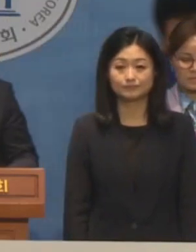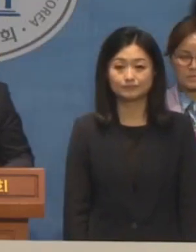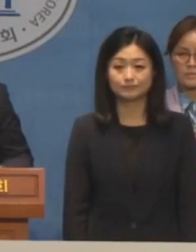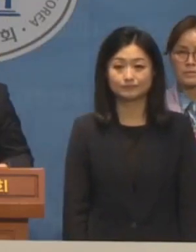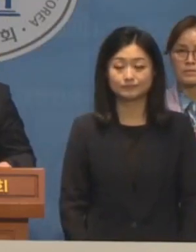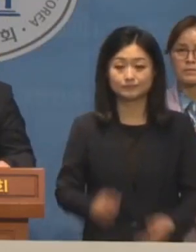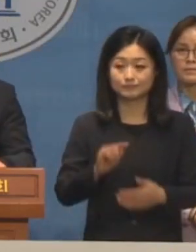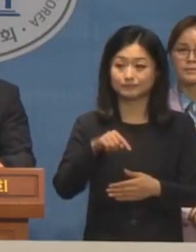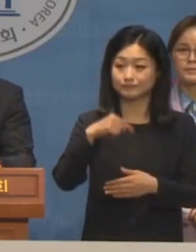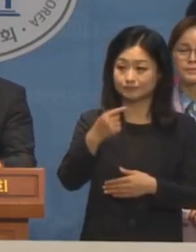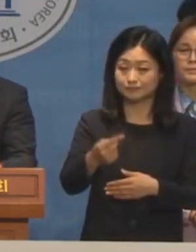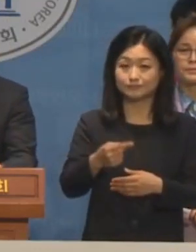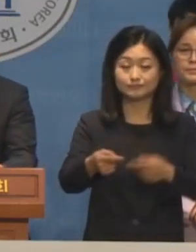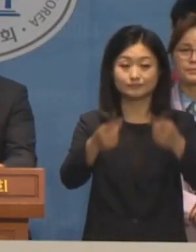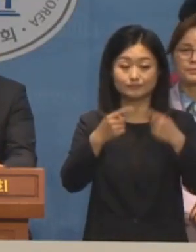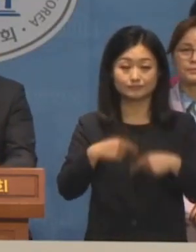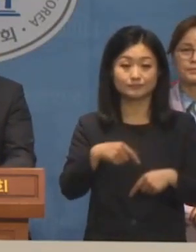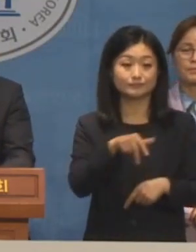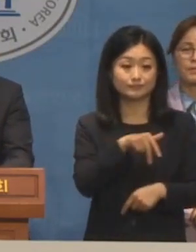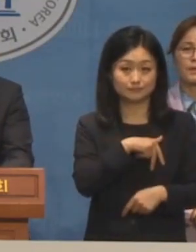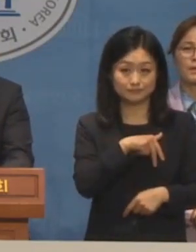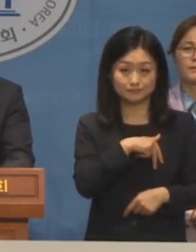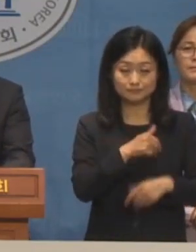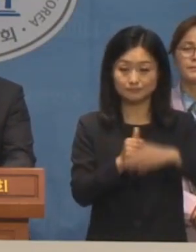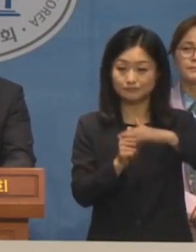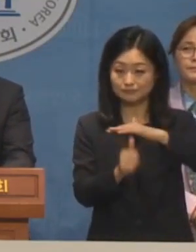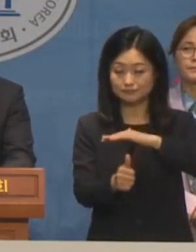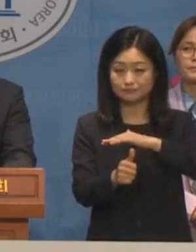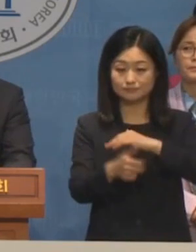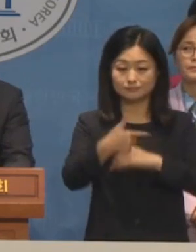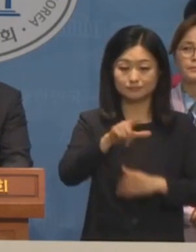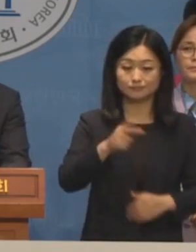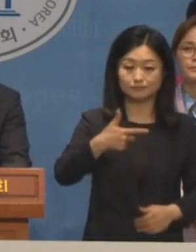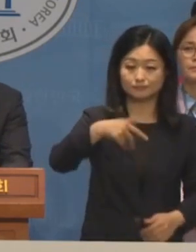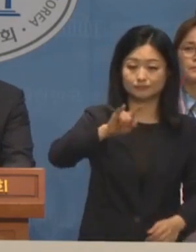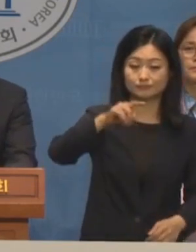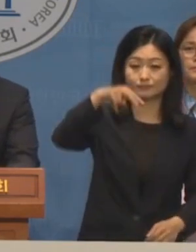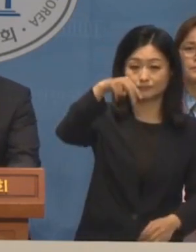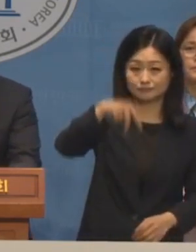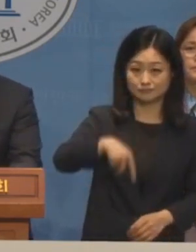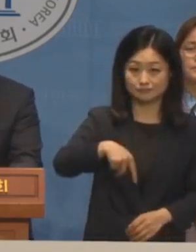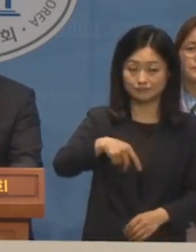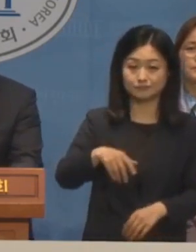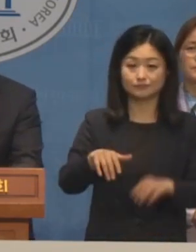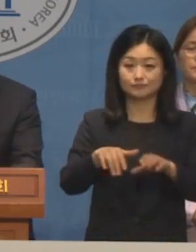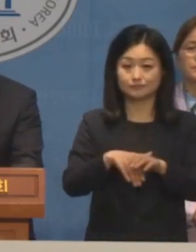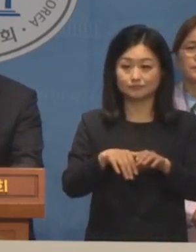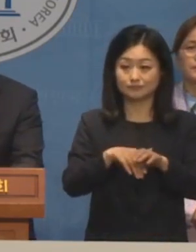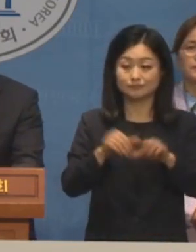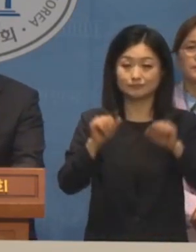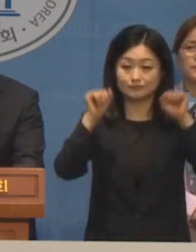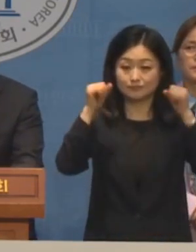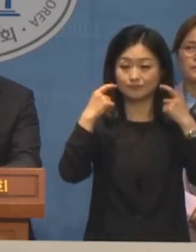예, 다음으로는 여기 참석해 주신 의원님들을 대표해서 전재수 문화체육관광위원회 위원장님의